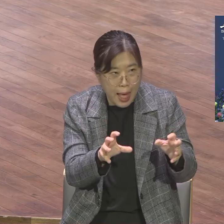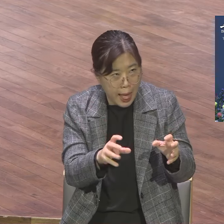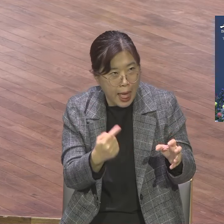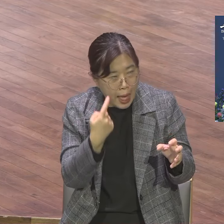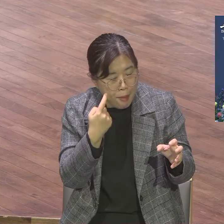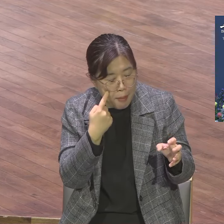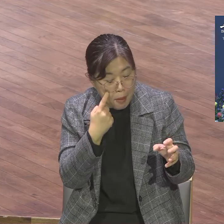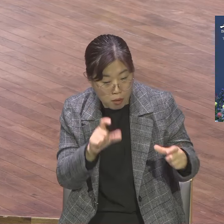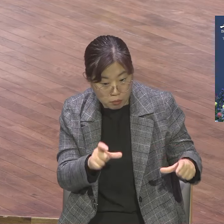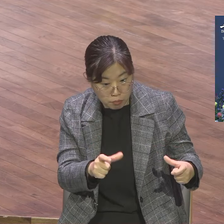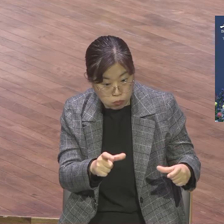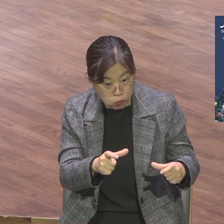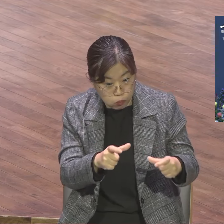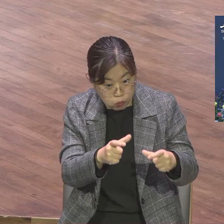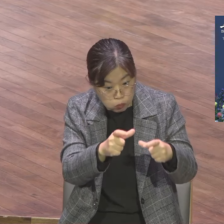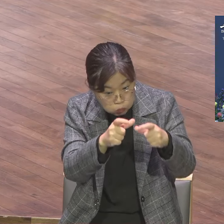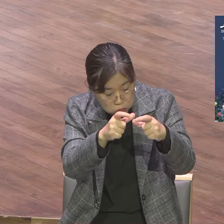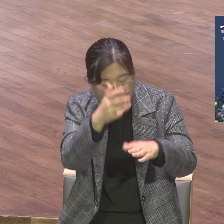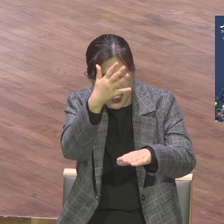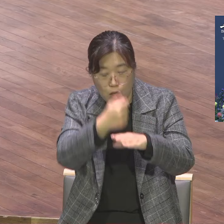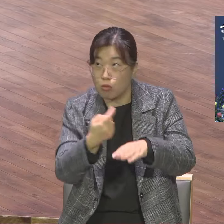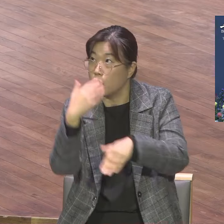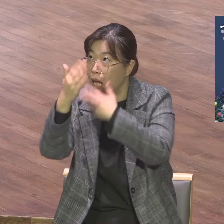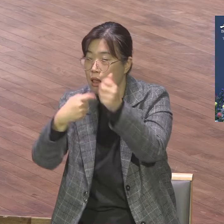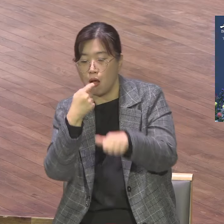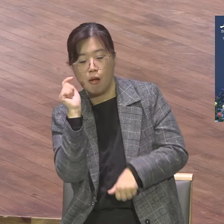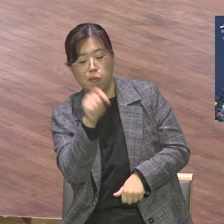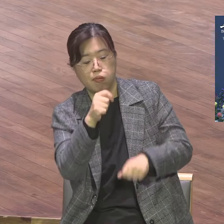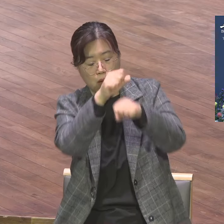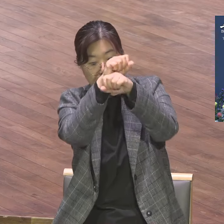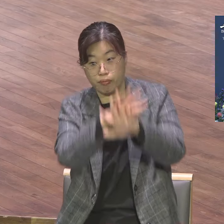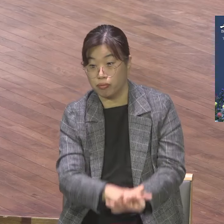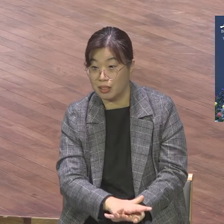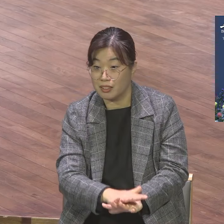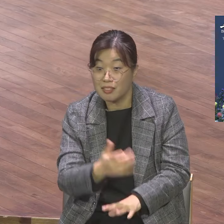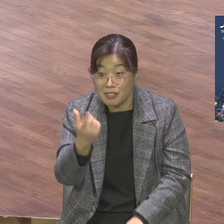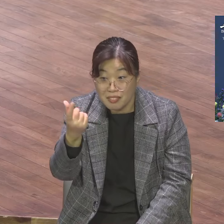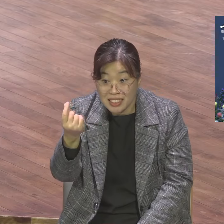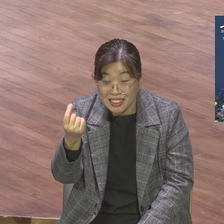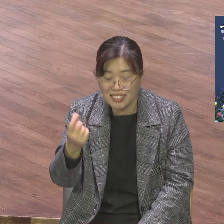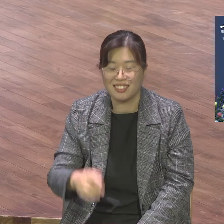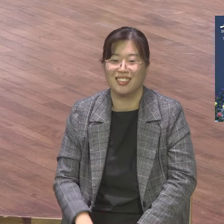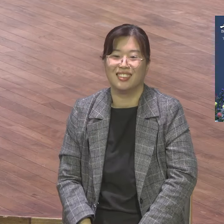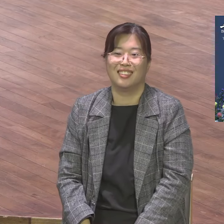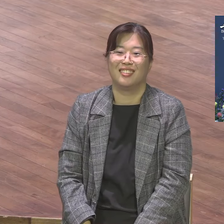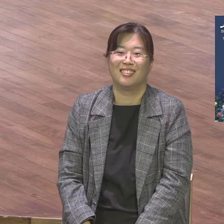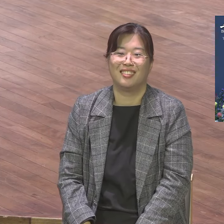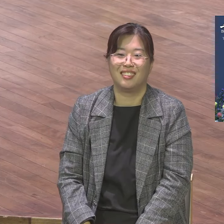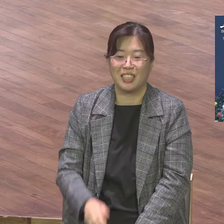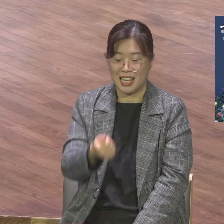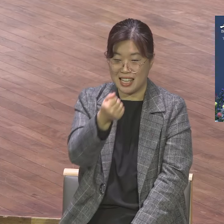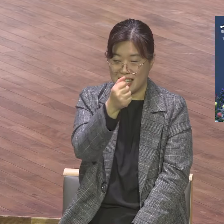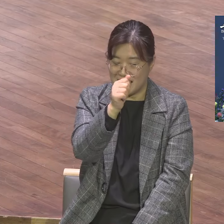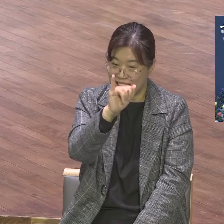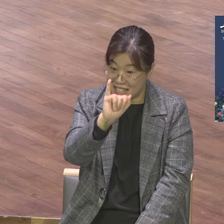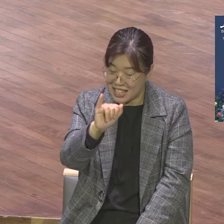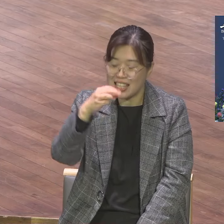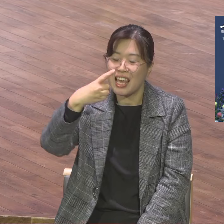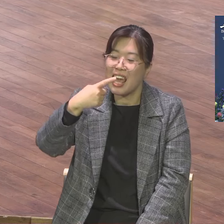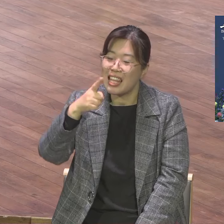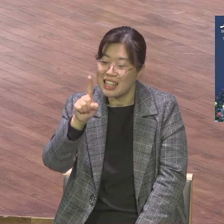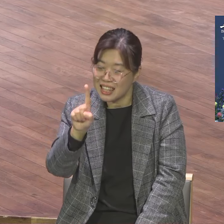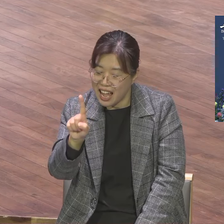이 히타이트 족이 있는데 히타이트 족에게 이 고 바벨론이